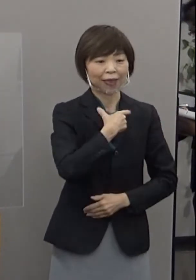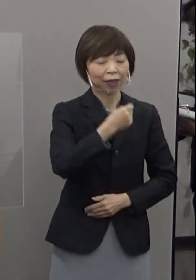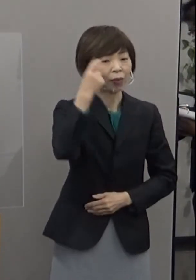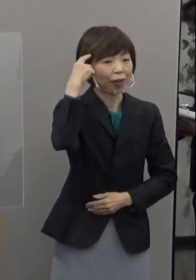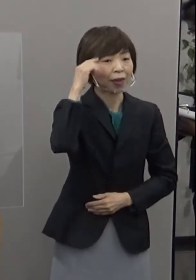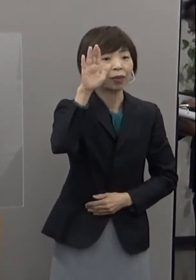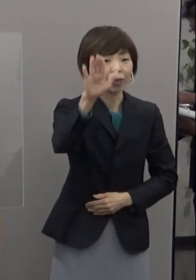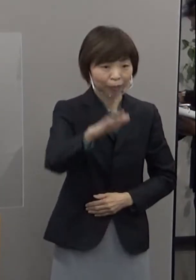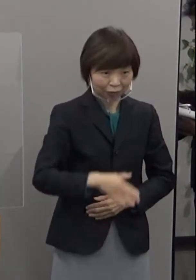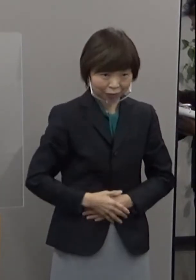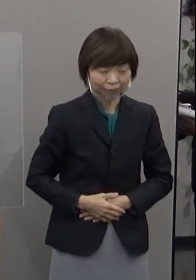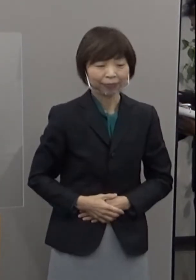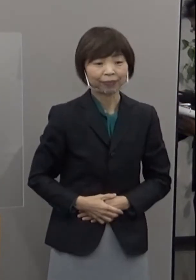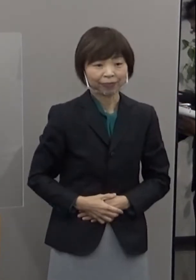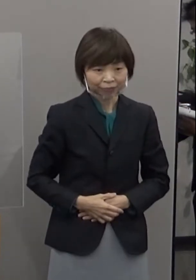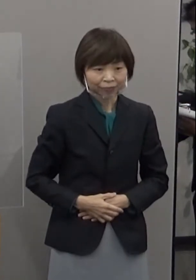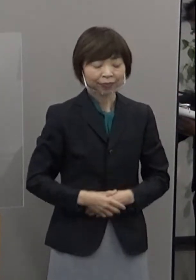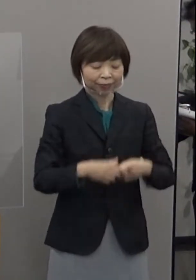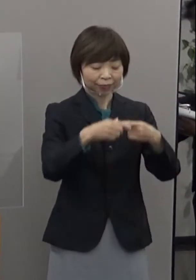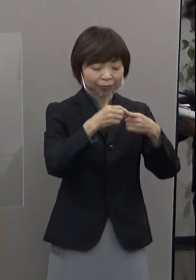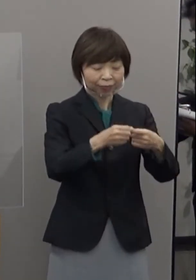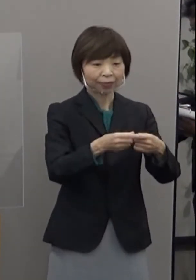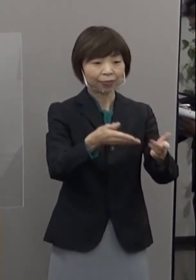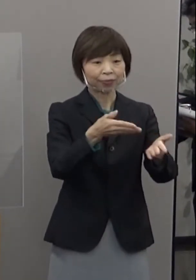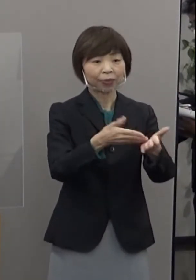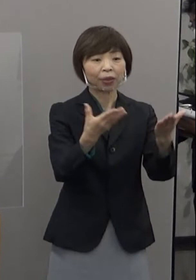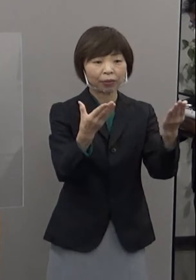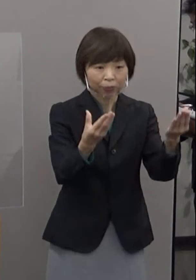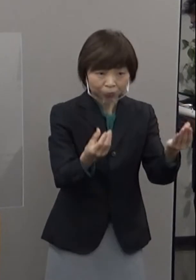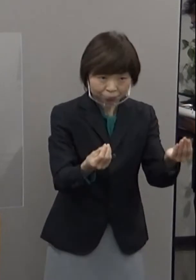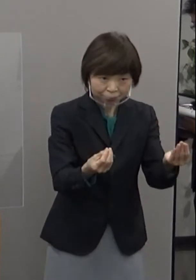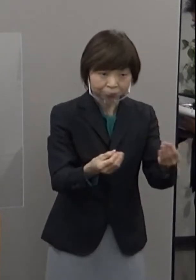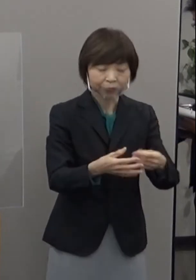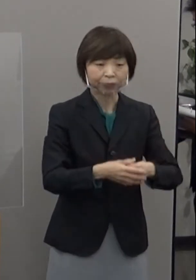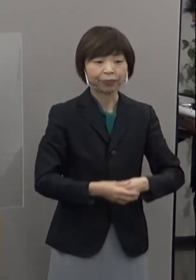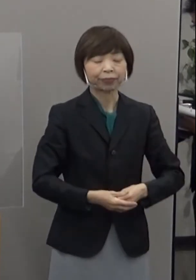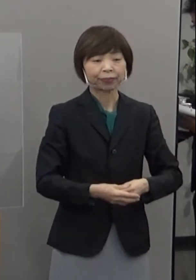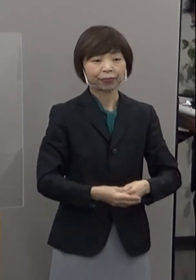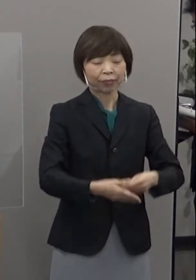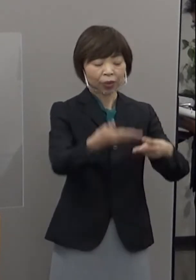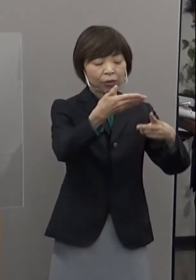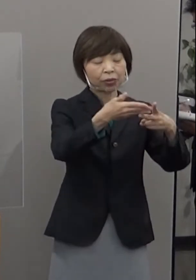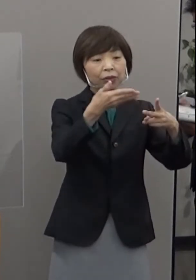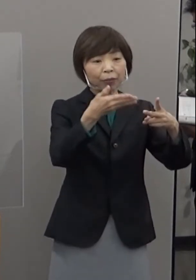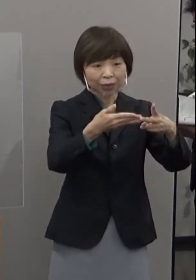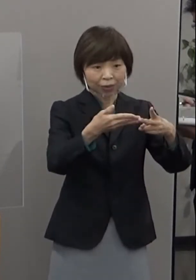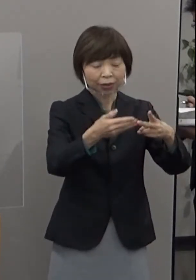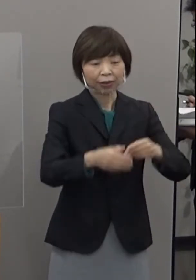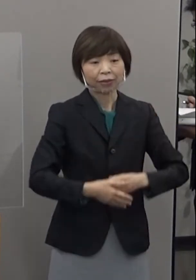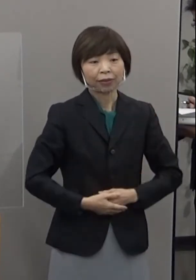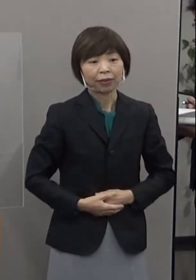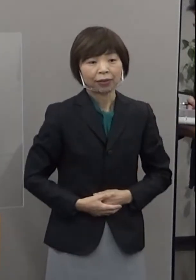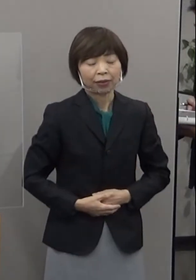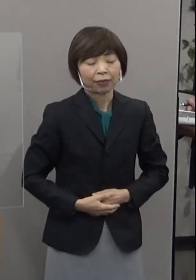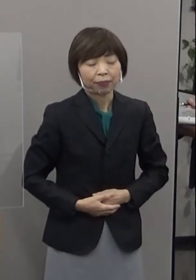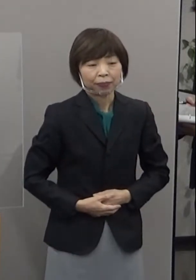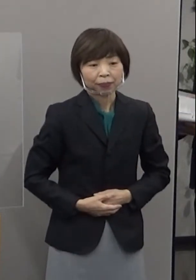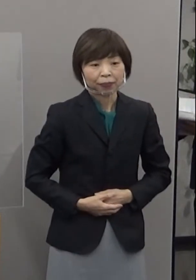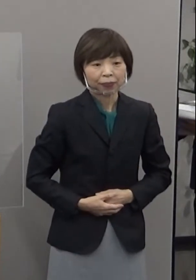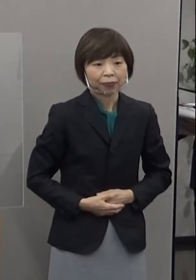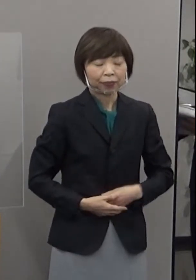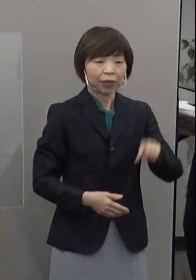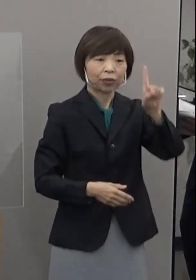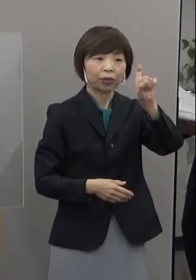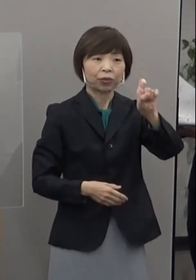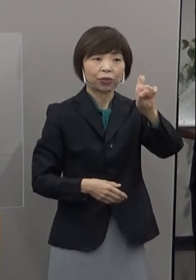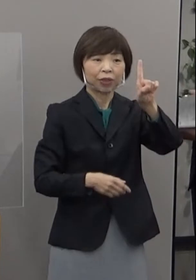。この件については以上でございます。続きまして、2点目は11